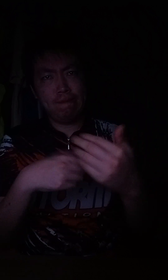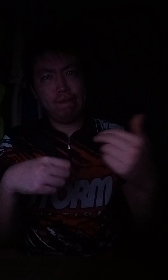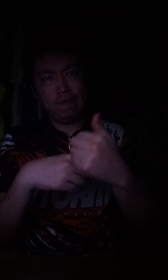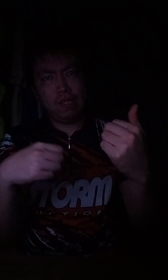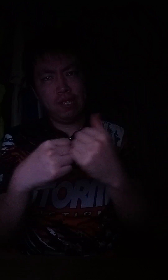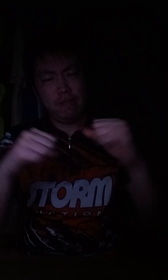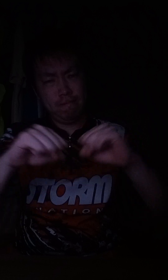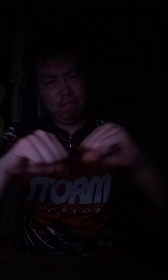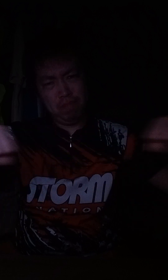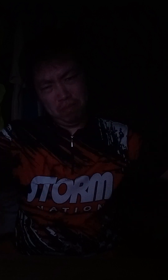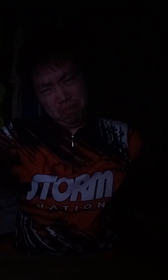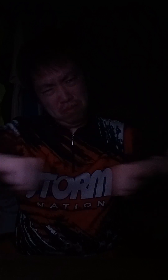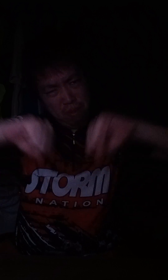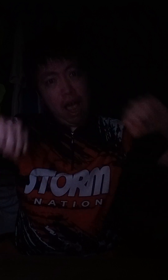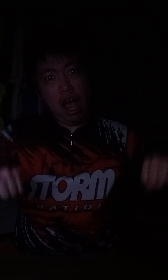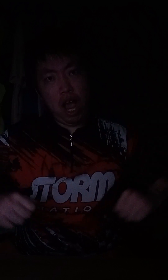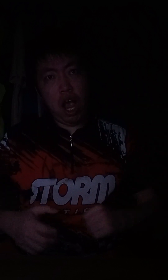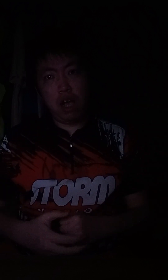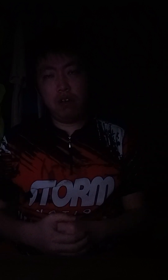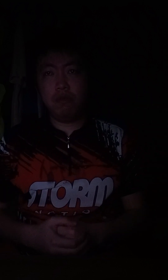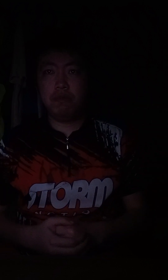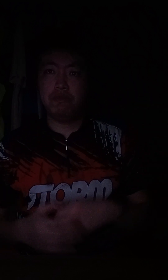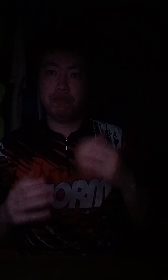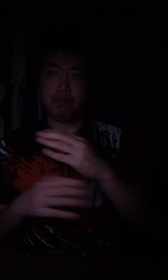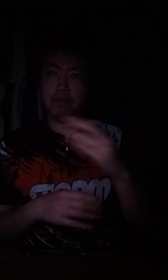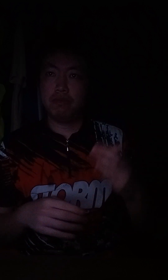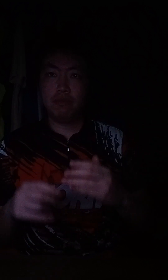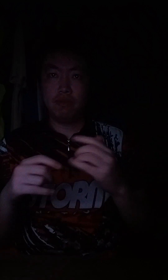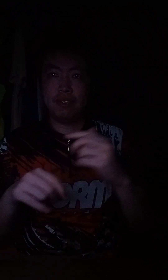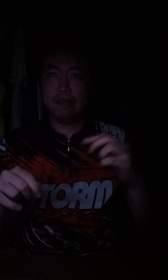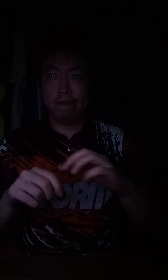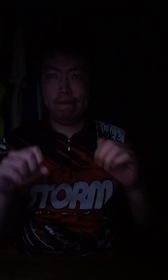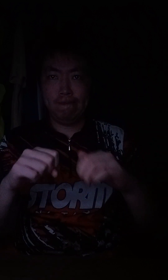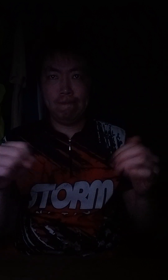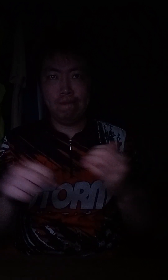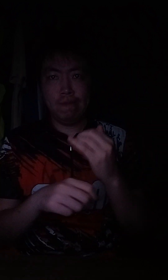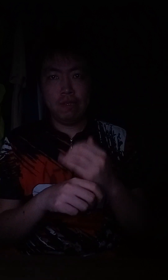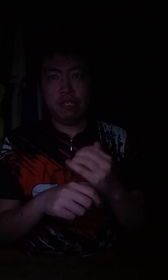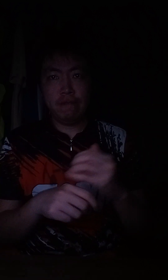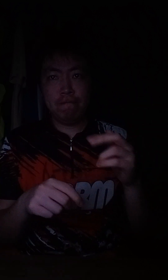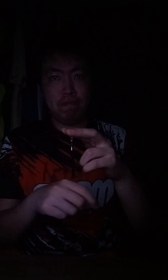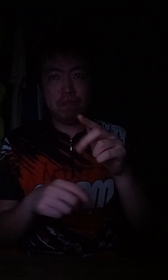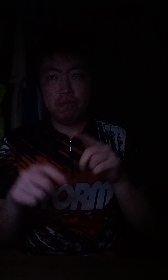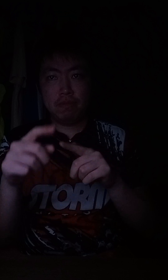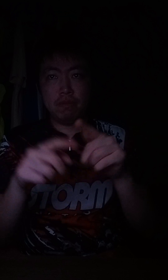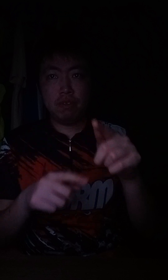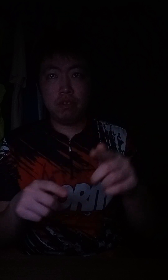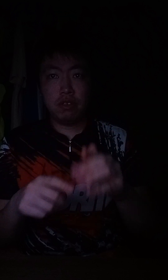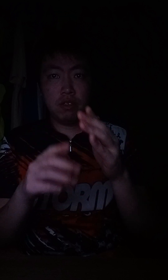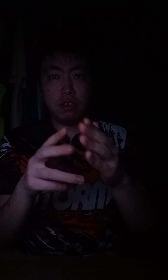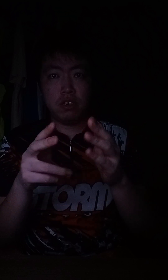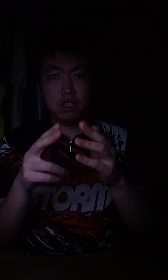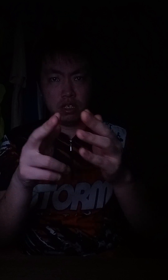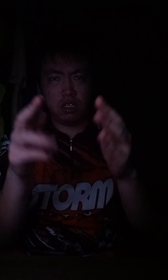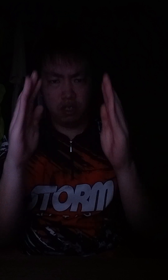오토바이와 부딪힙니다. 이후 교차로에서 오토바이를 들이받은 버스는 그대로 5m를 더 가서 횡단보도를 지나서야